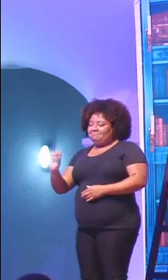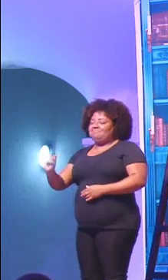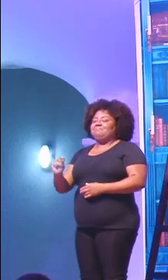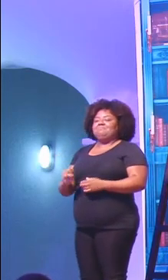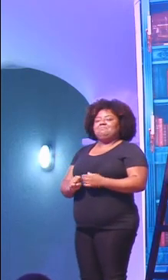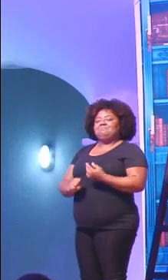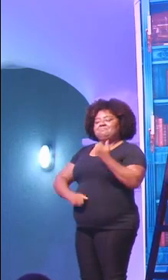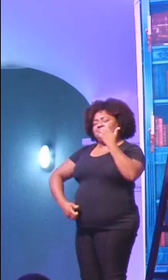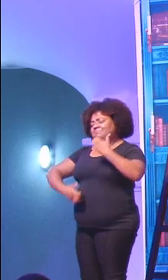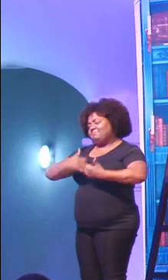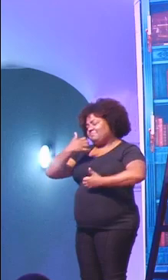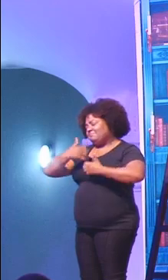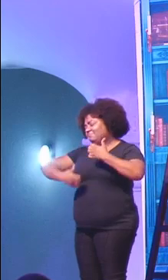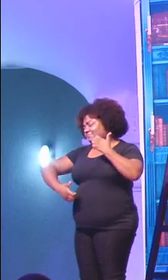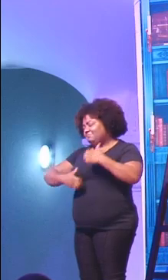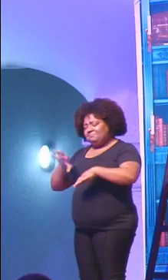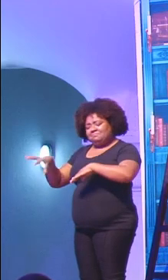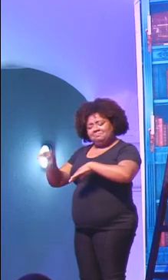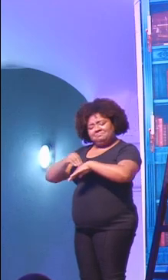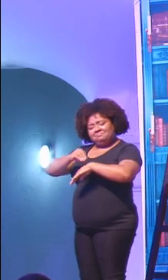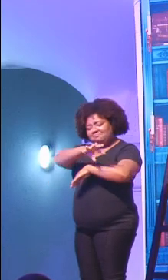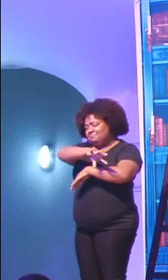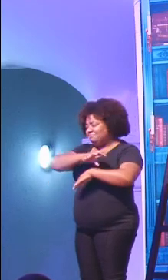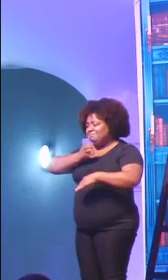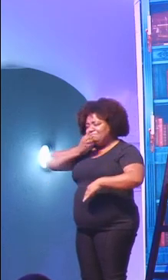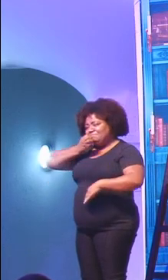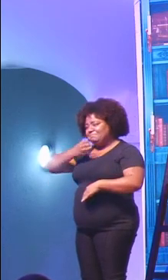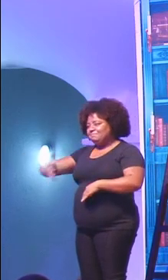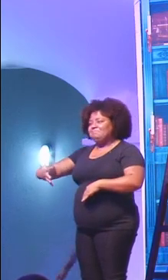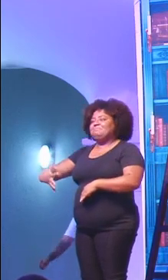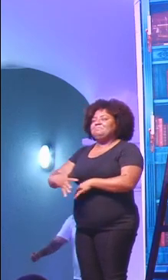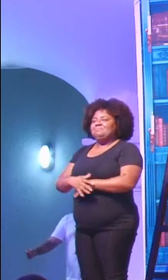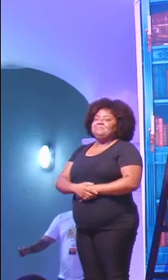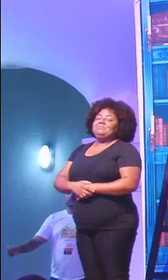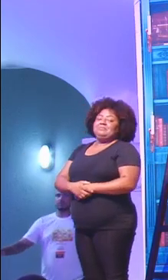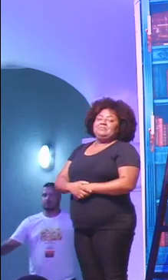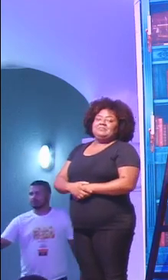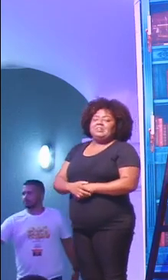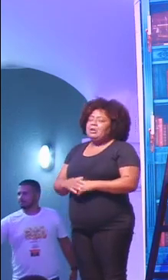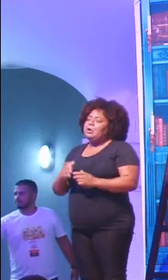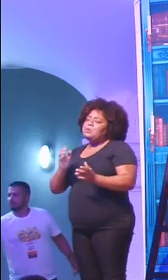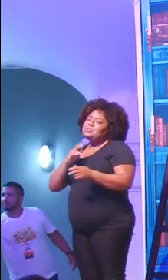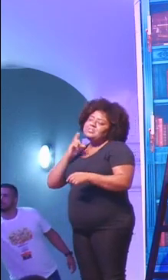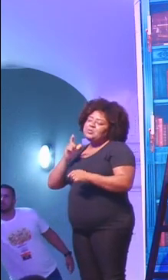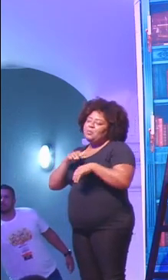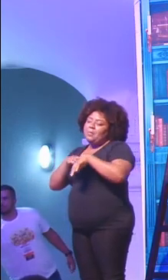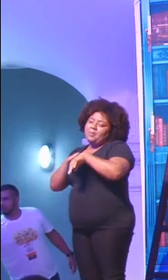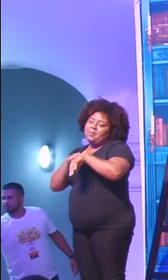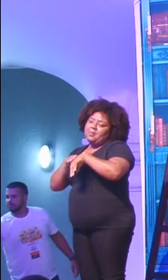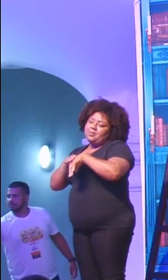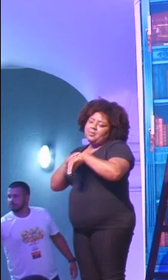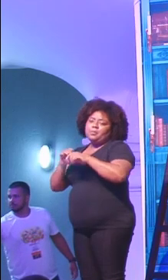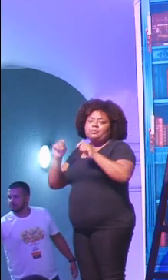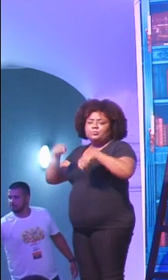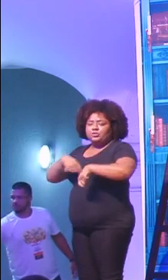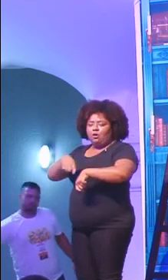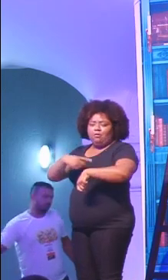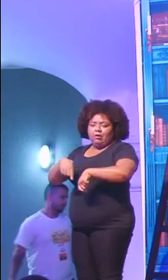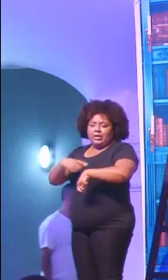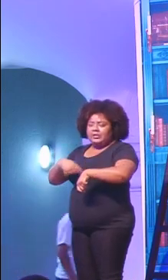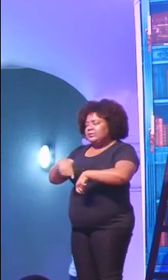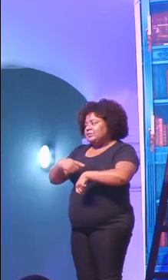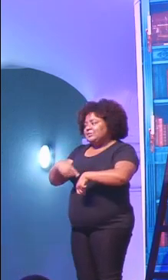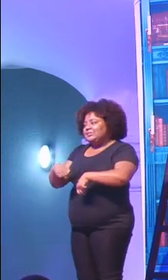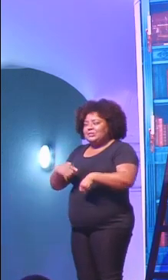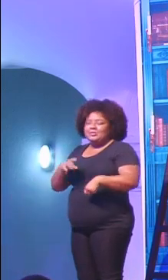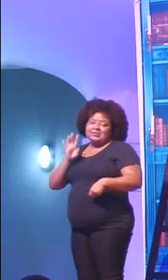palavras e pela excelente mediação. Acho que a gente pôde bater um papo aqui e poderia ficar mais tempo, estava uma delícia